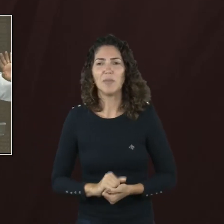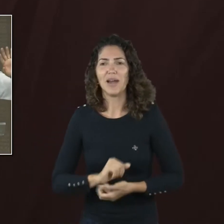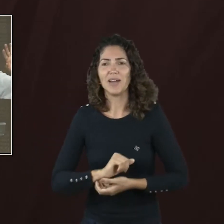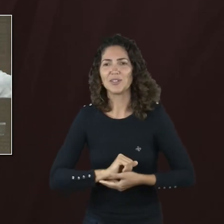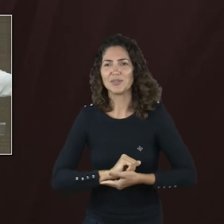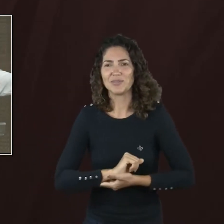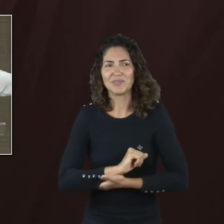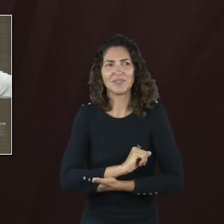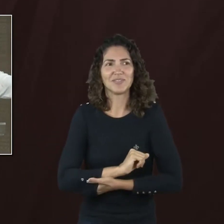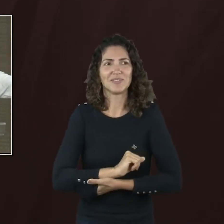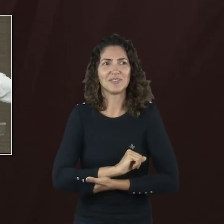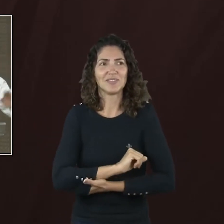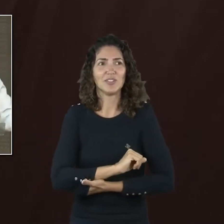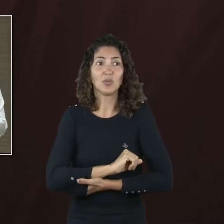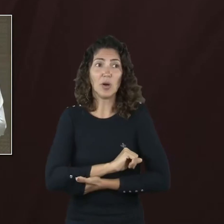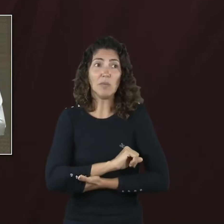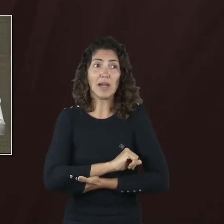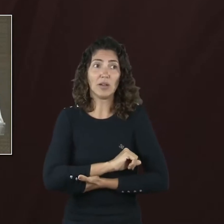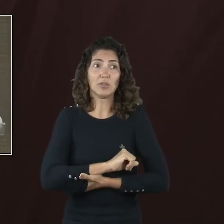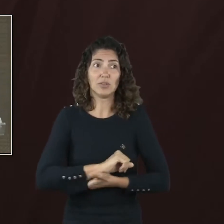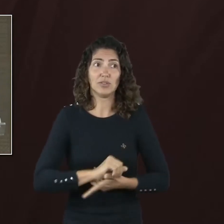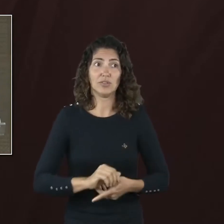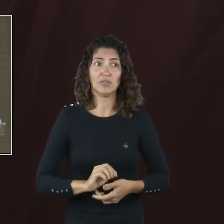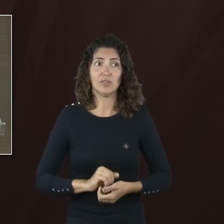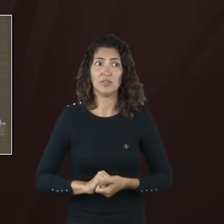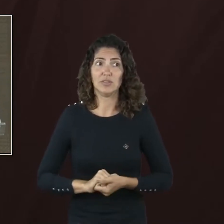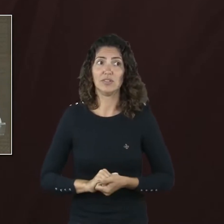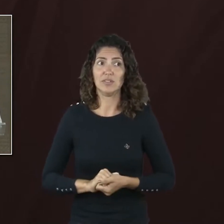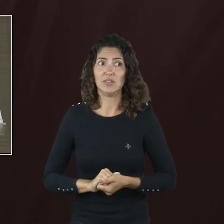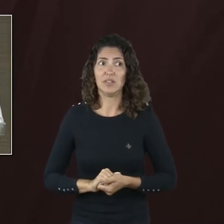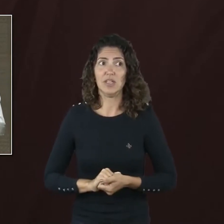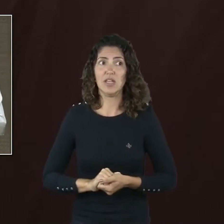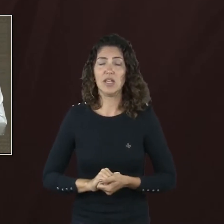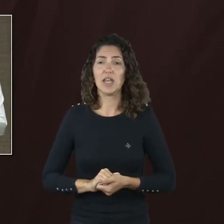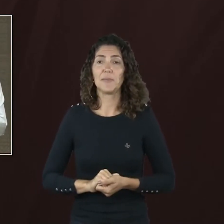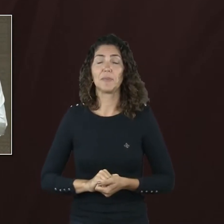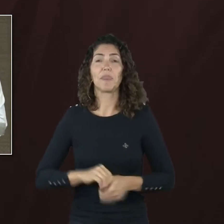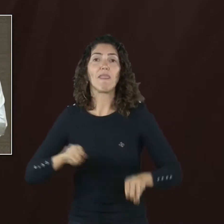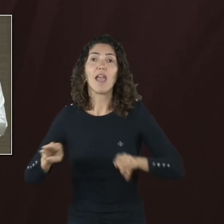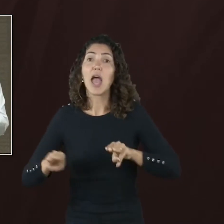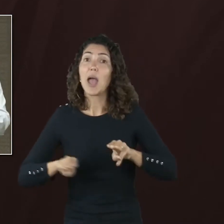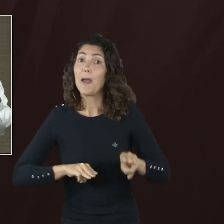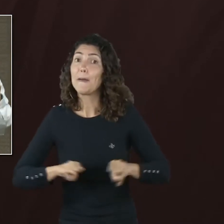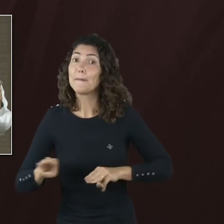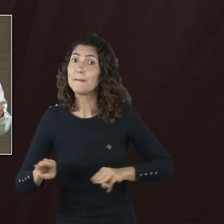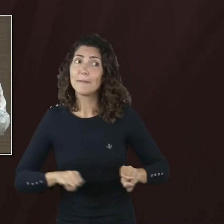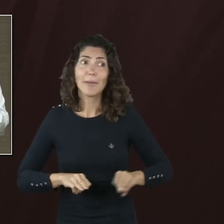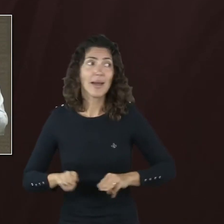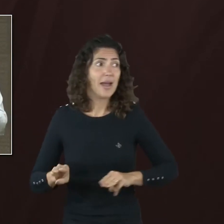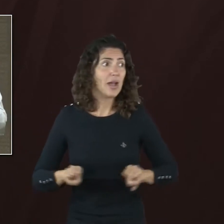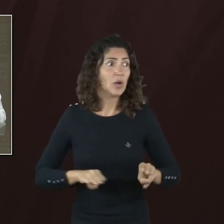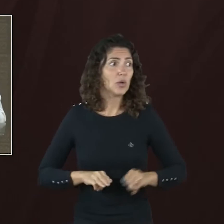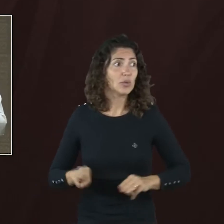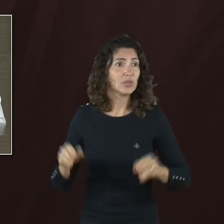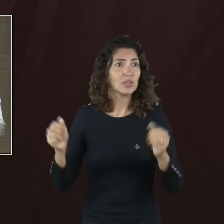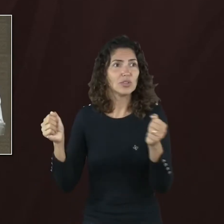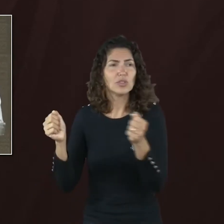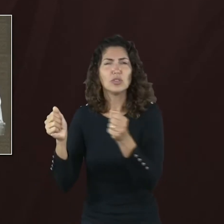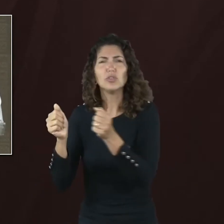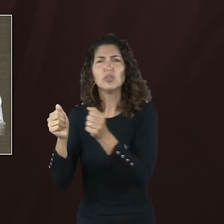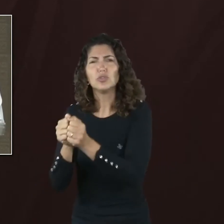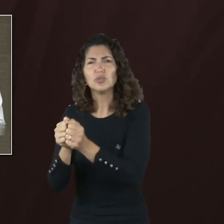Jerusalém, porque a sua mãe habitava em Jerusalém. Mas o Barnabé e Paulo e